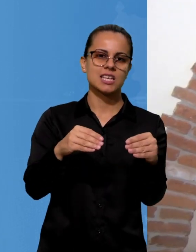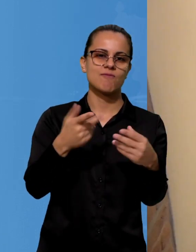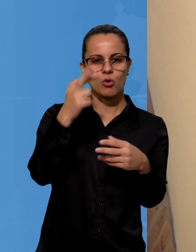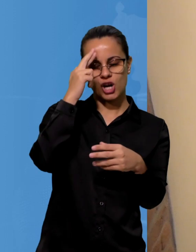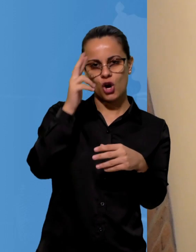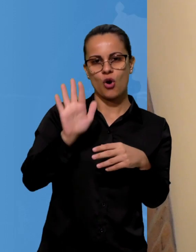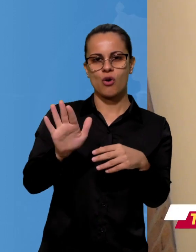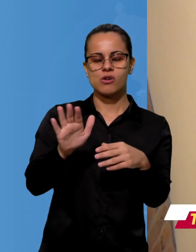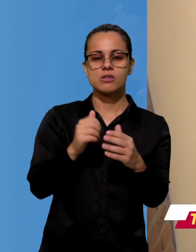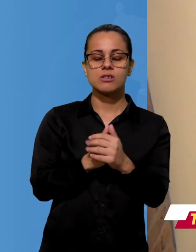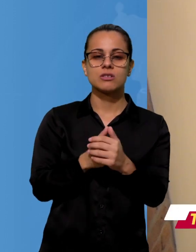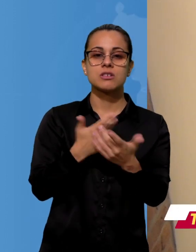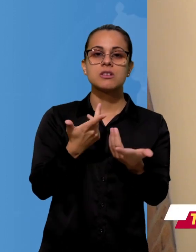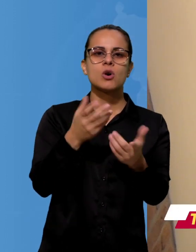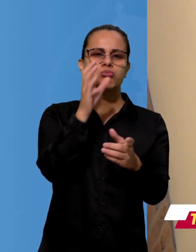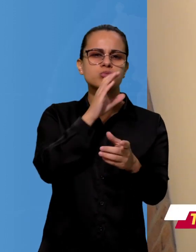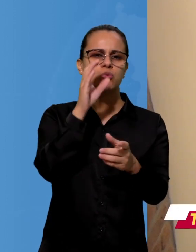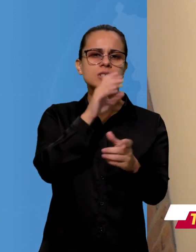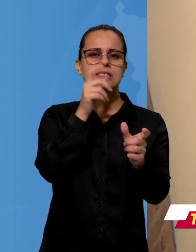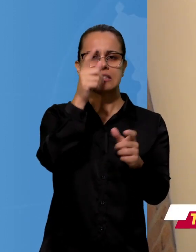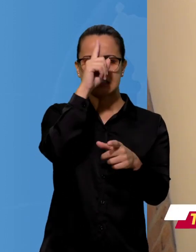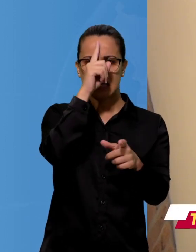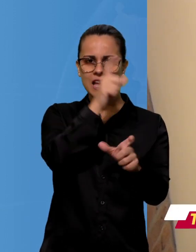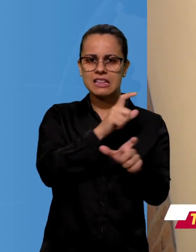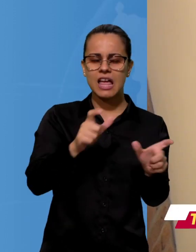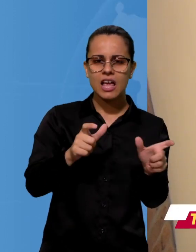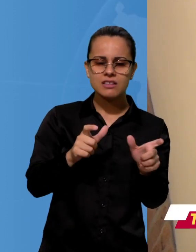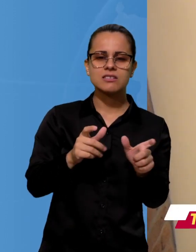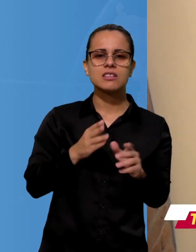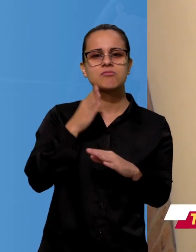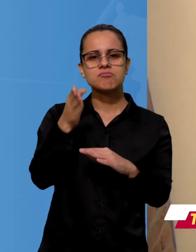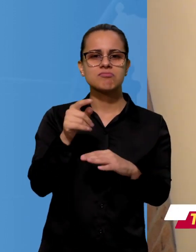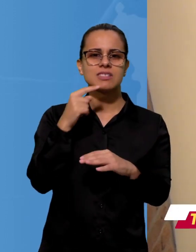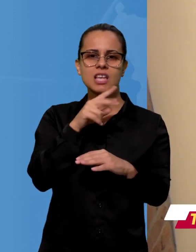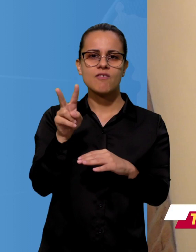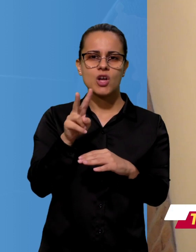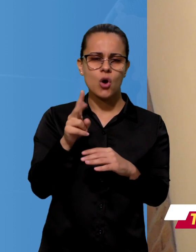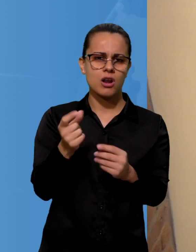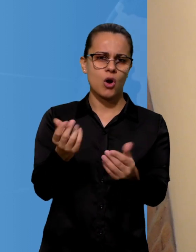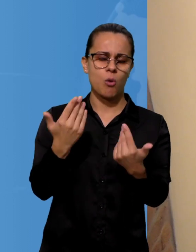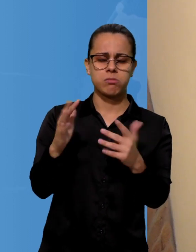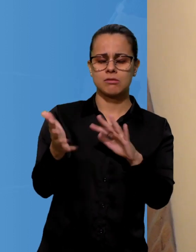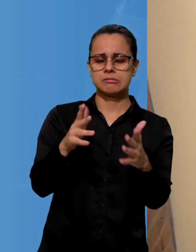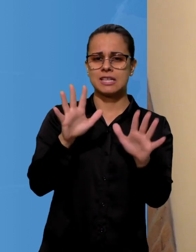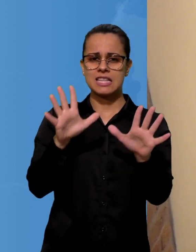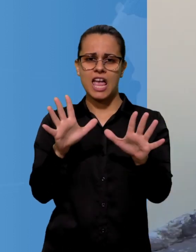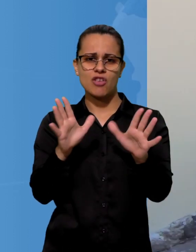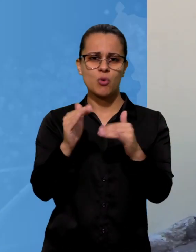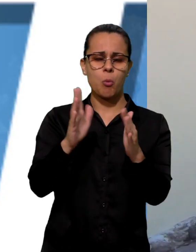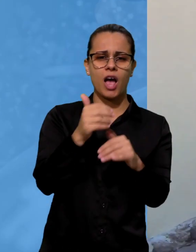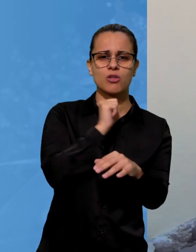figura. E quando arrivavano i turisti tedeschi, si avvicinavano qua da zia Veronica e ritornavano con almeno 10 quadri a testa. Quindi abbiamo